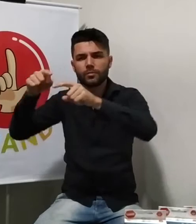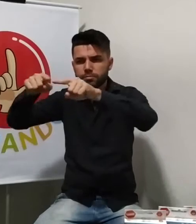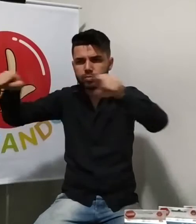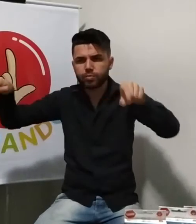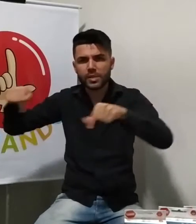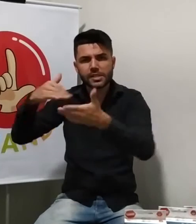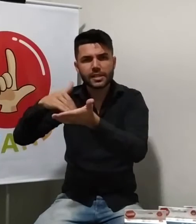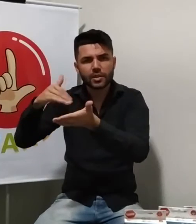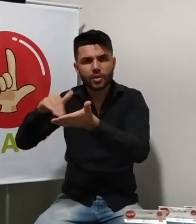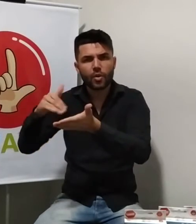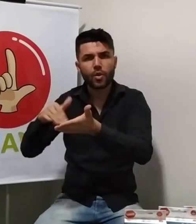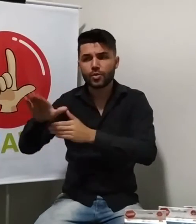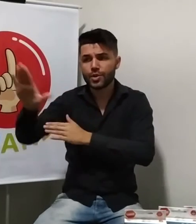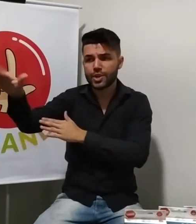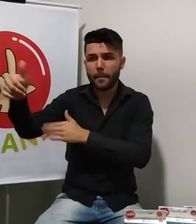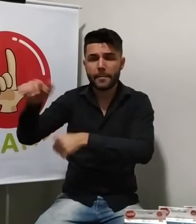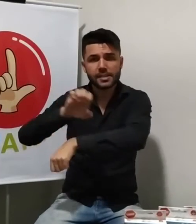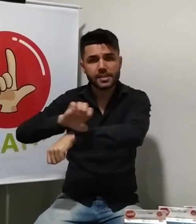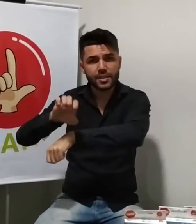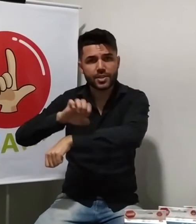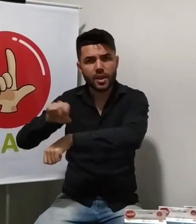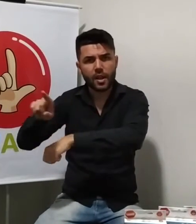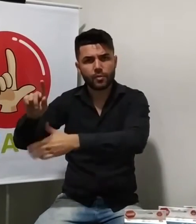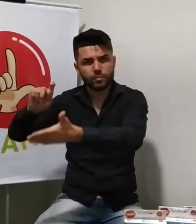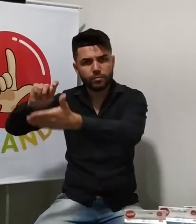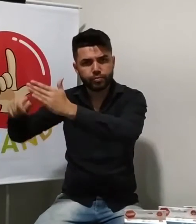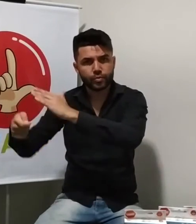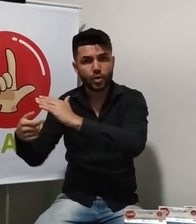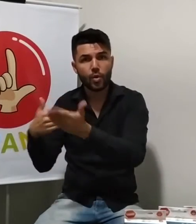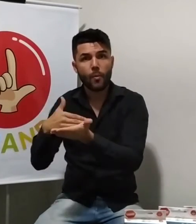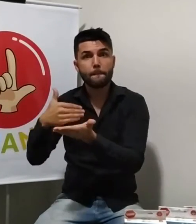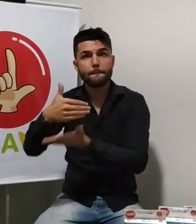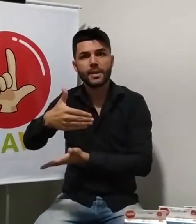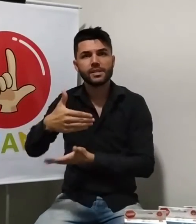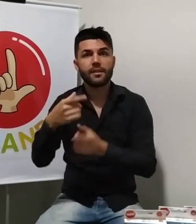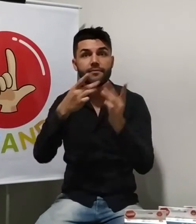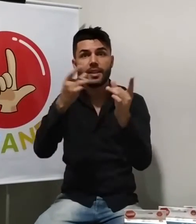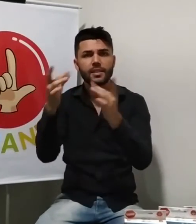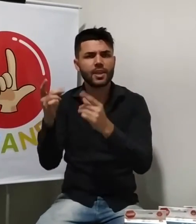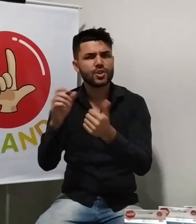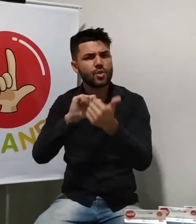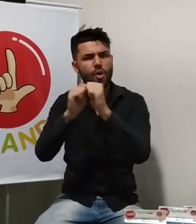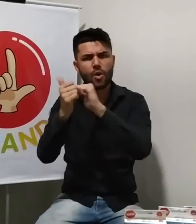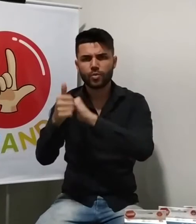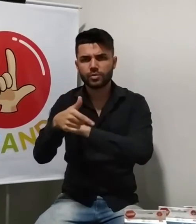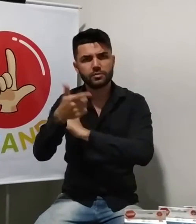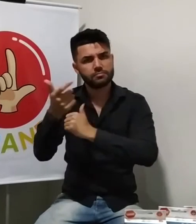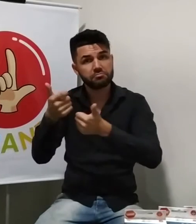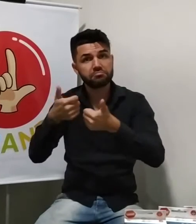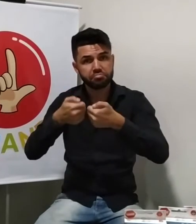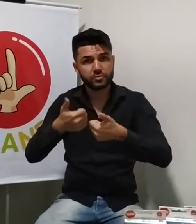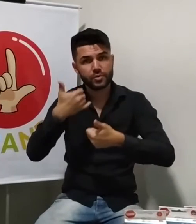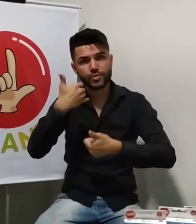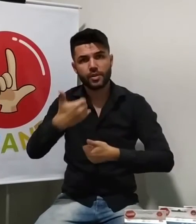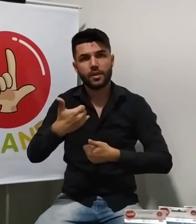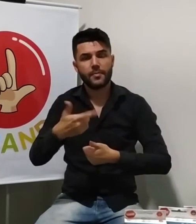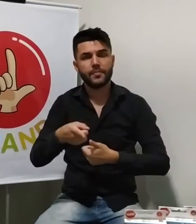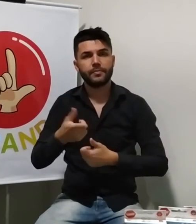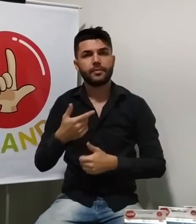tinha terminado a faculdade, aí eu comecei esse negócio, porque eu tava no último período e já me formei. E aí eu vim pra Belo Horizonte depois de me formar, tá? Largou teu emprego na